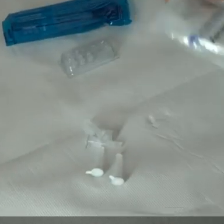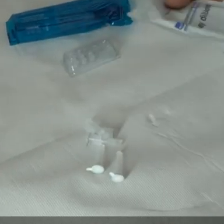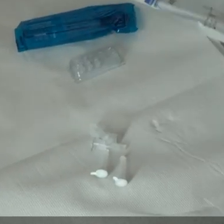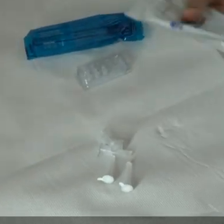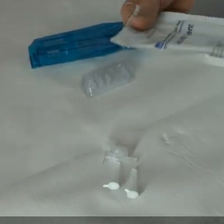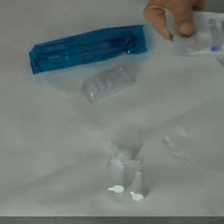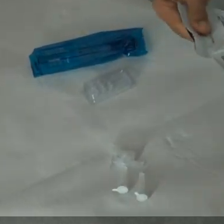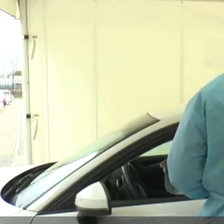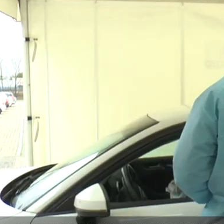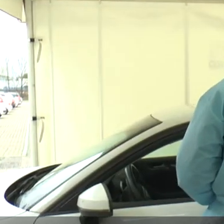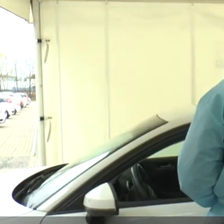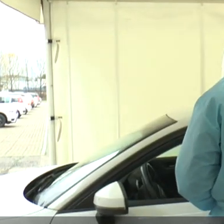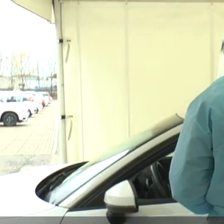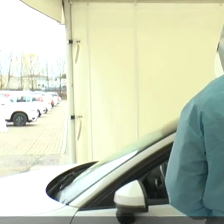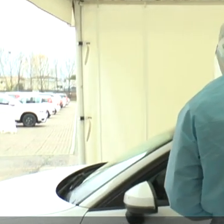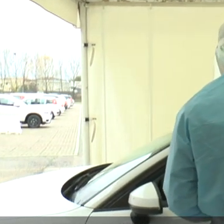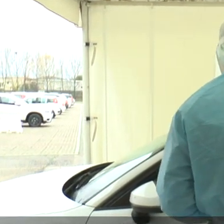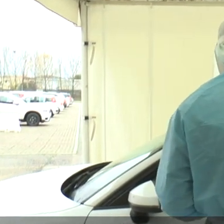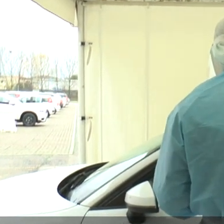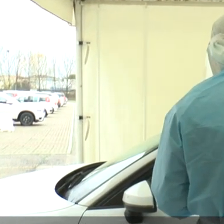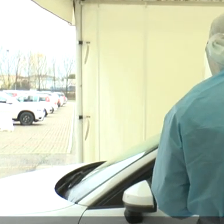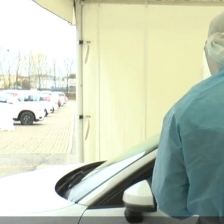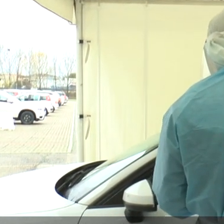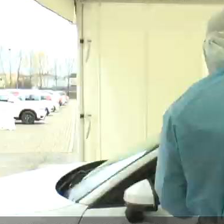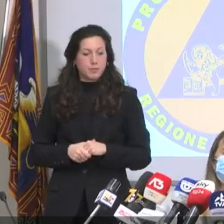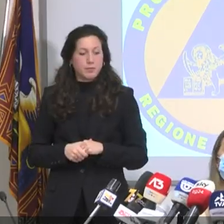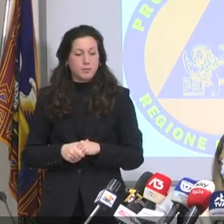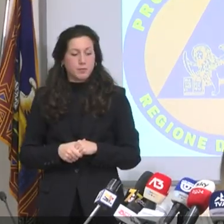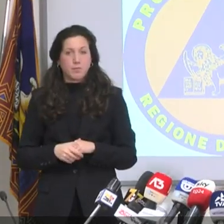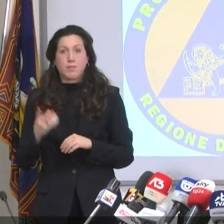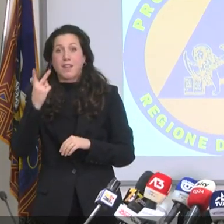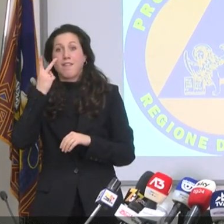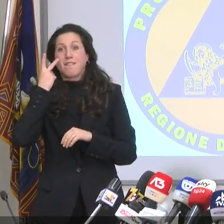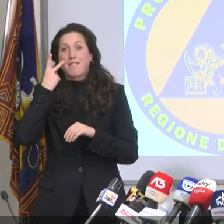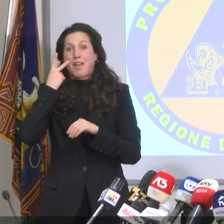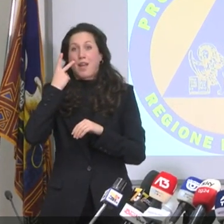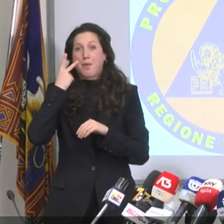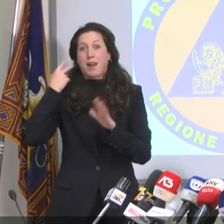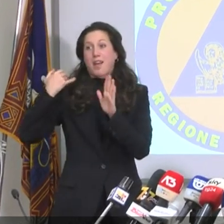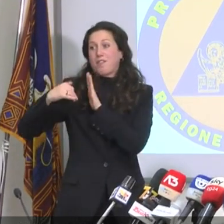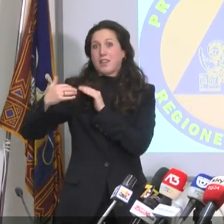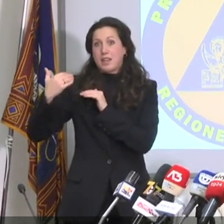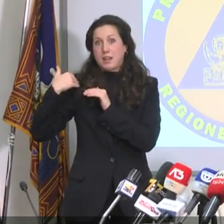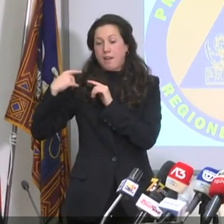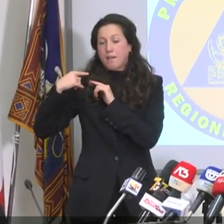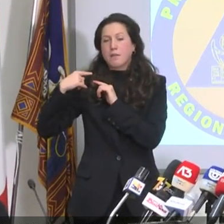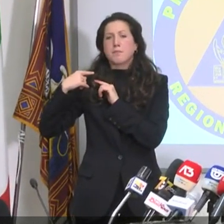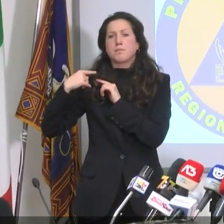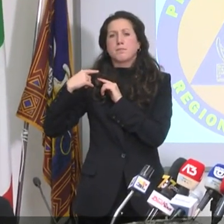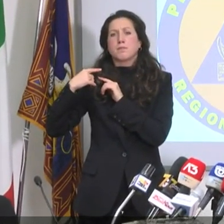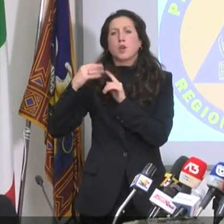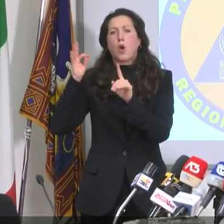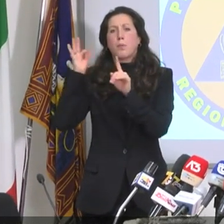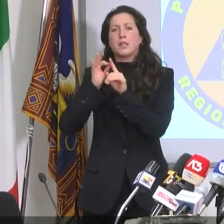Infine, la questione delle assunzioni di medici e personale sanitario affidata a Patrizia Simionato, direttrice generale di Azienda Zero.